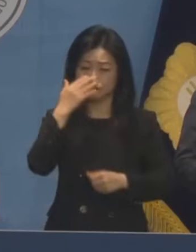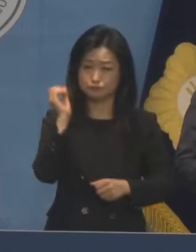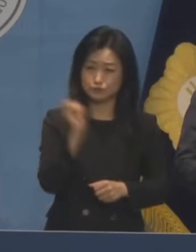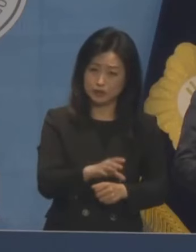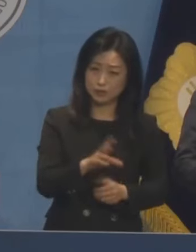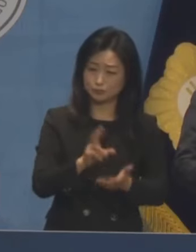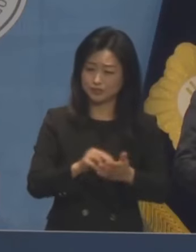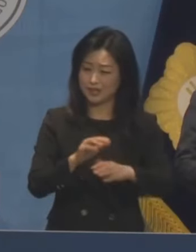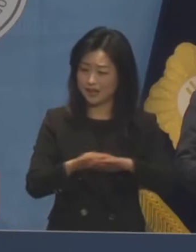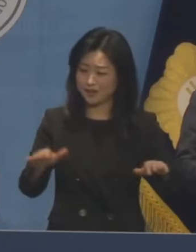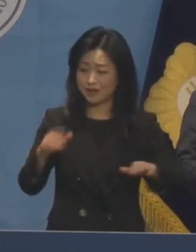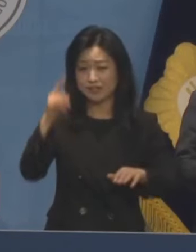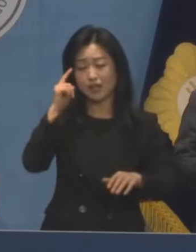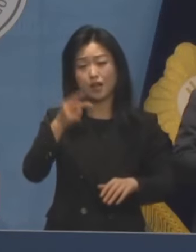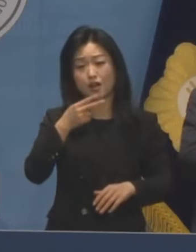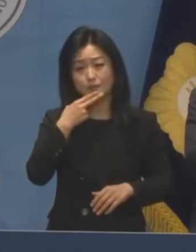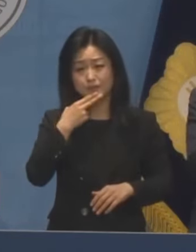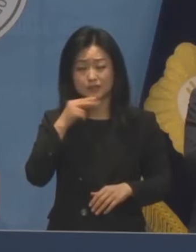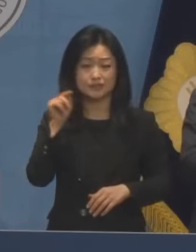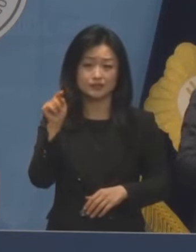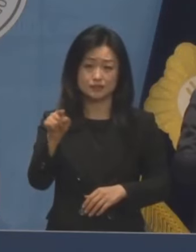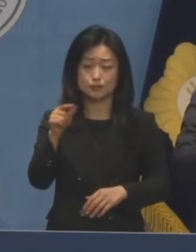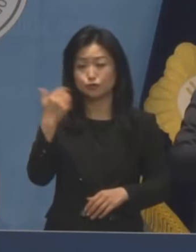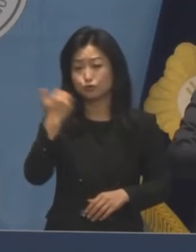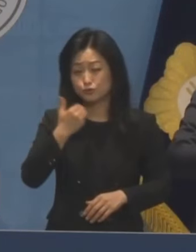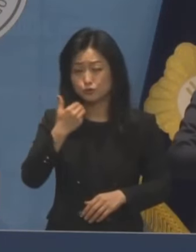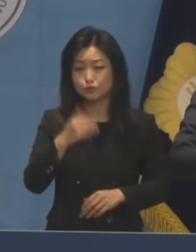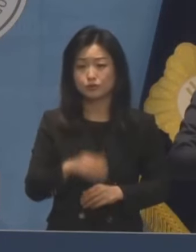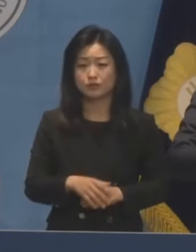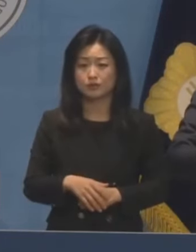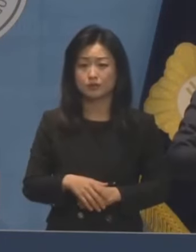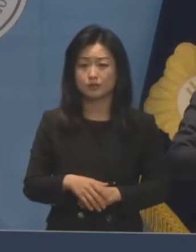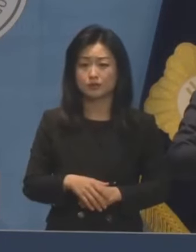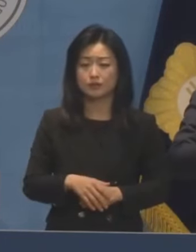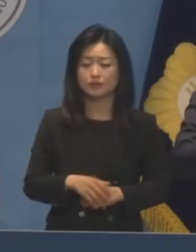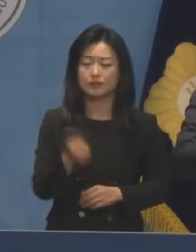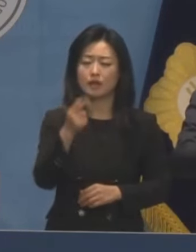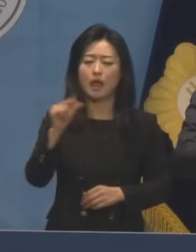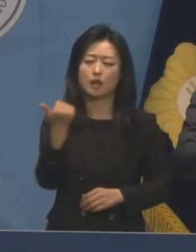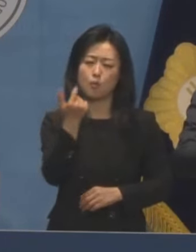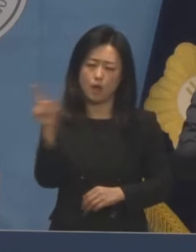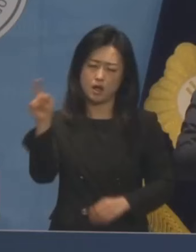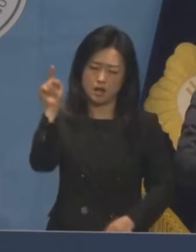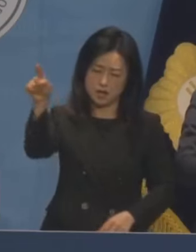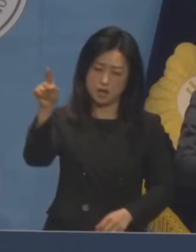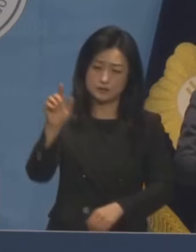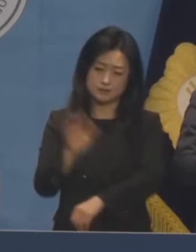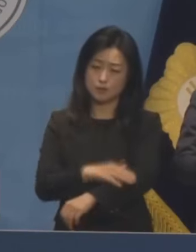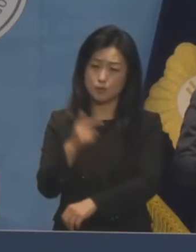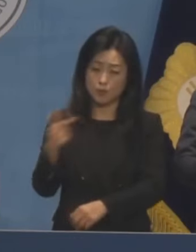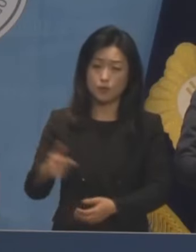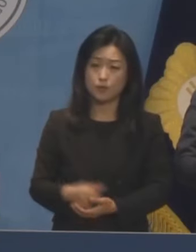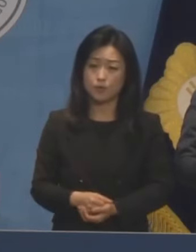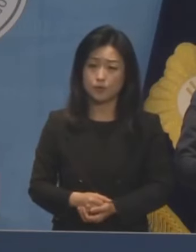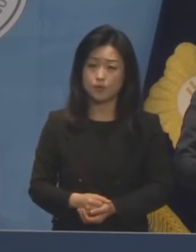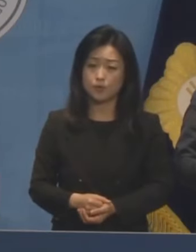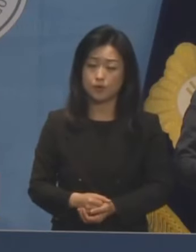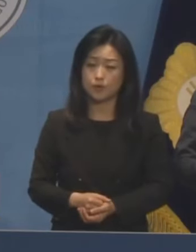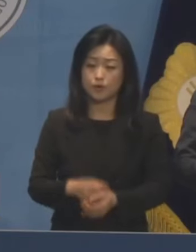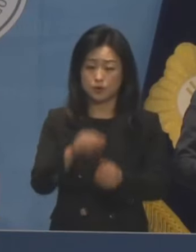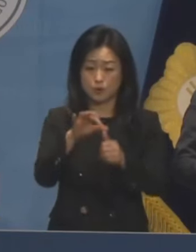문제 해결에 대한 의지가 없음을 보여주는 무책임한 태도입니다 하나 오션더